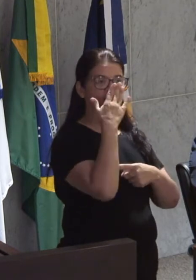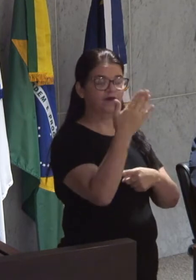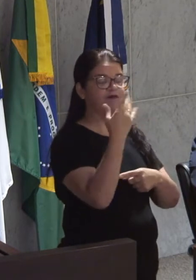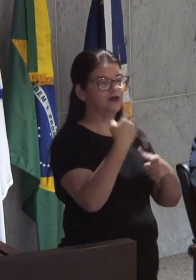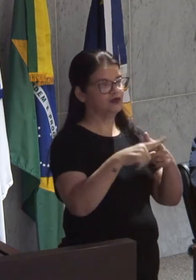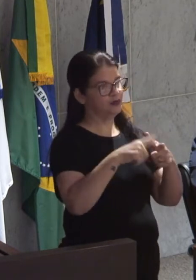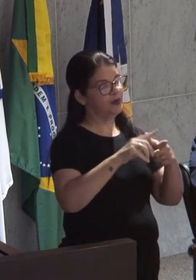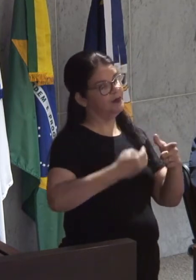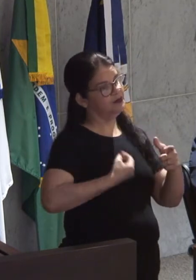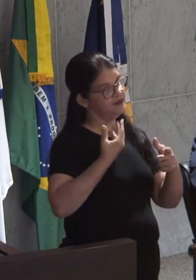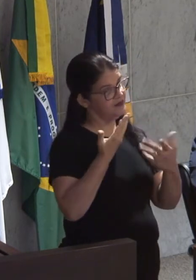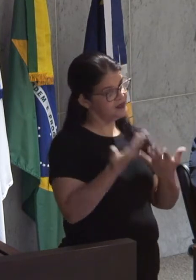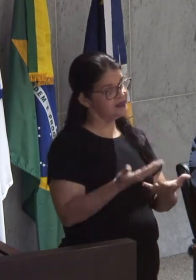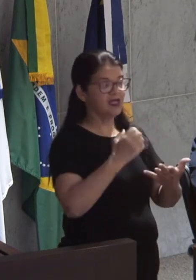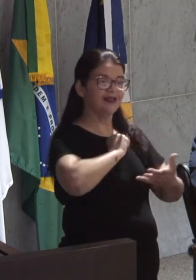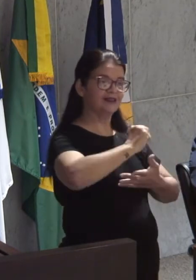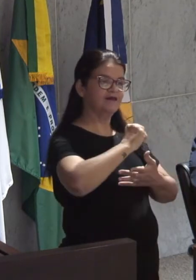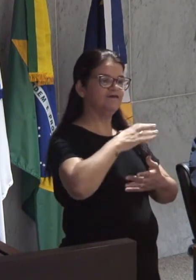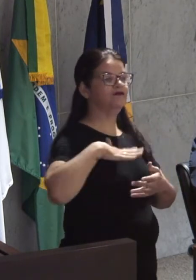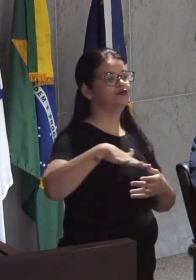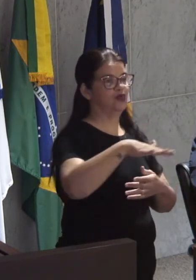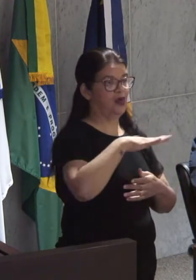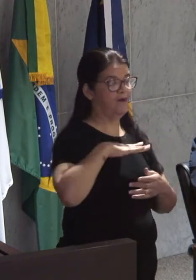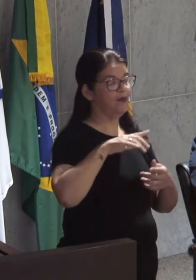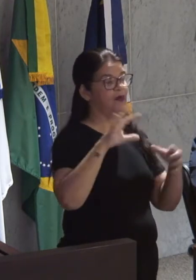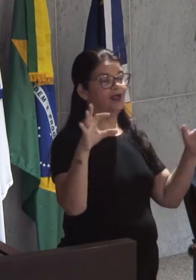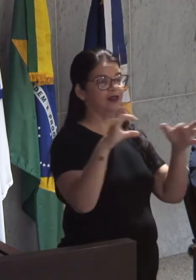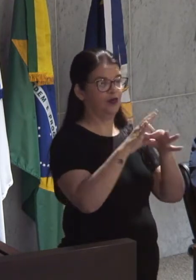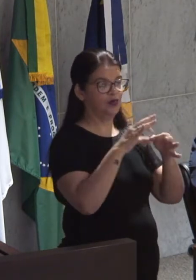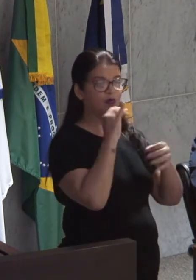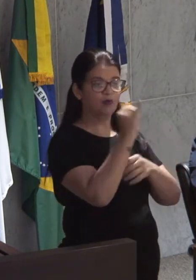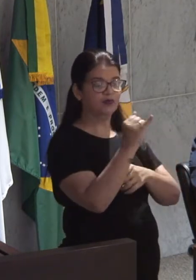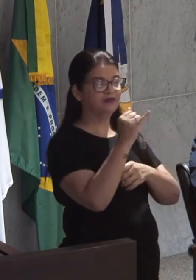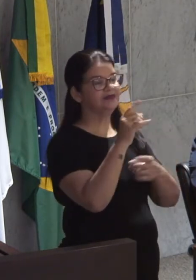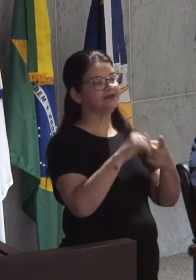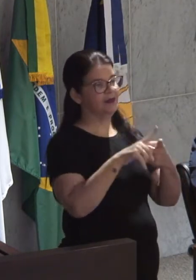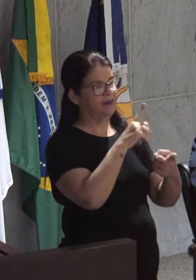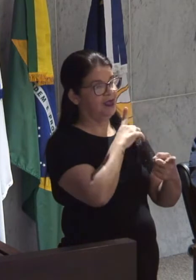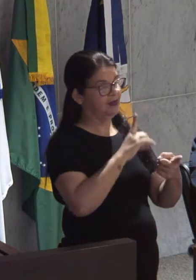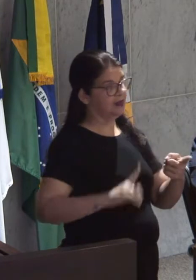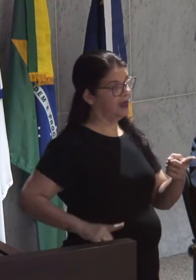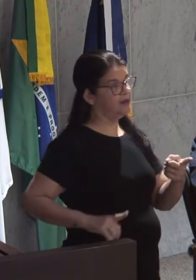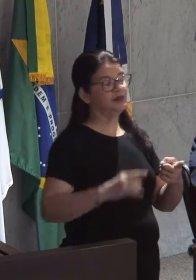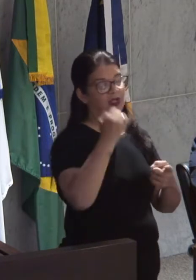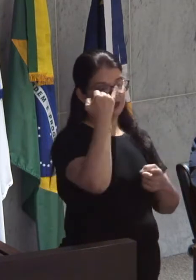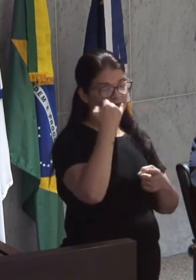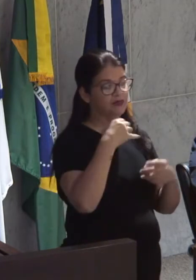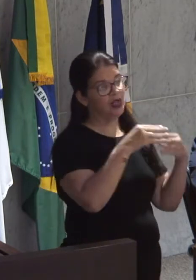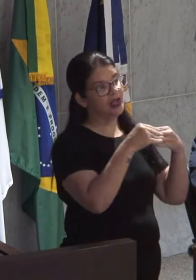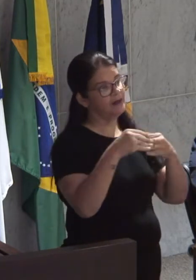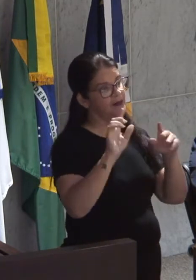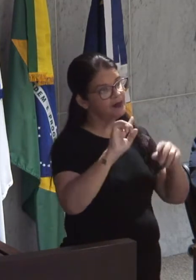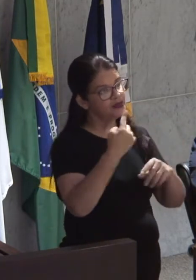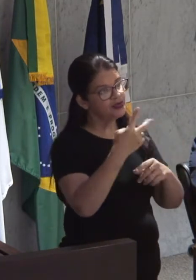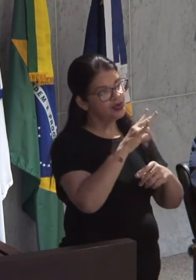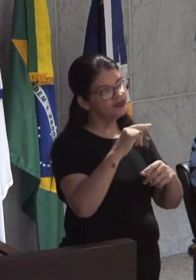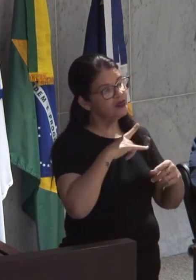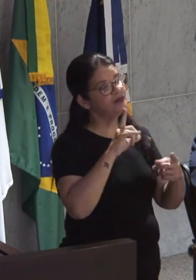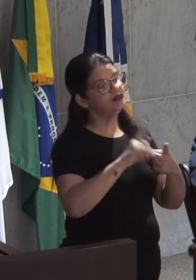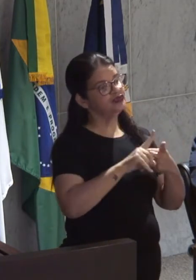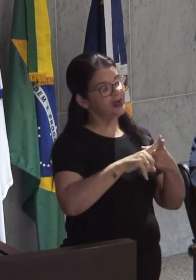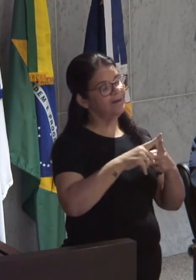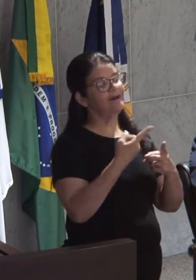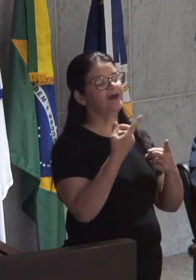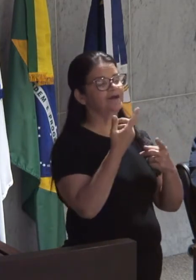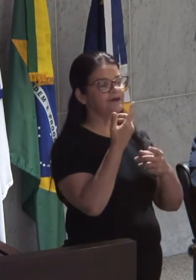vivenciando. Defensoria Pública da União, como disse também o deputado Zaltino, um encaminhamento que nós vamos também